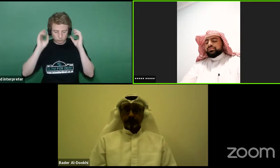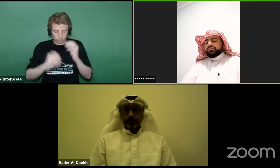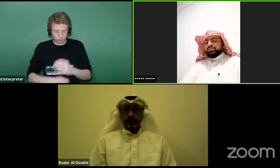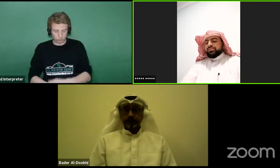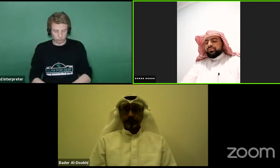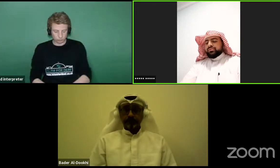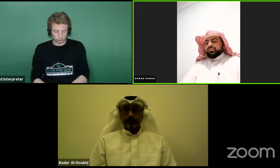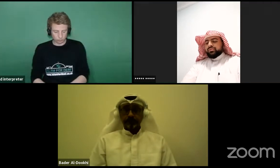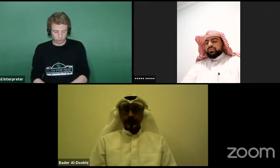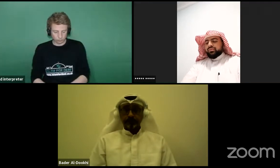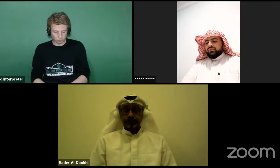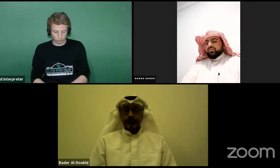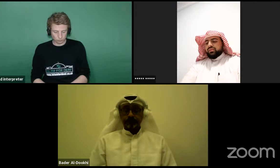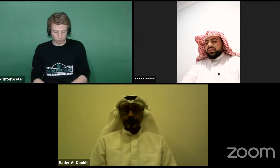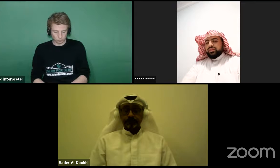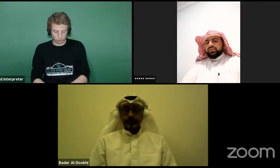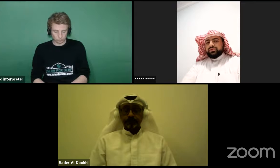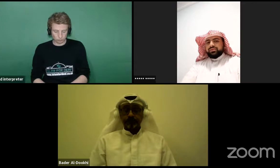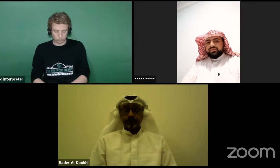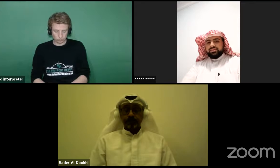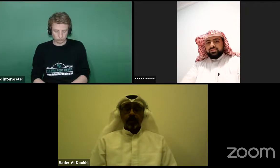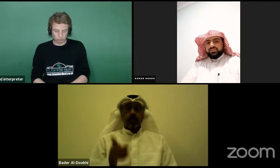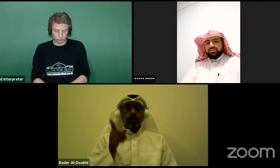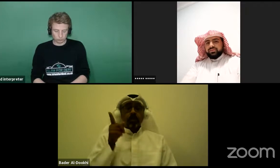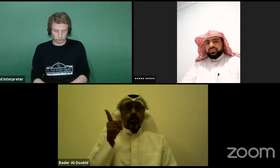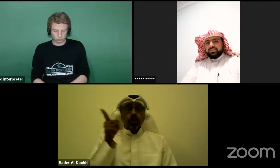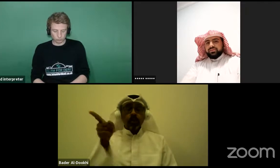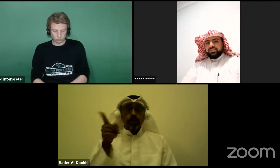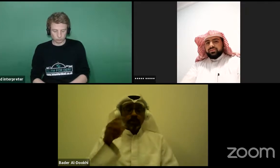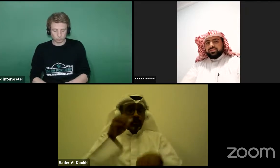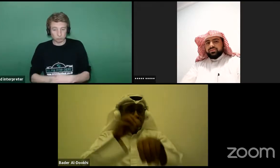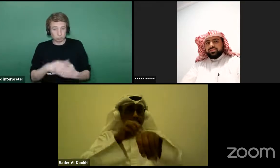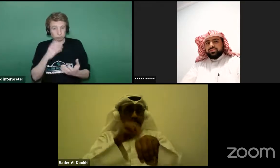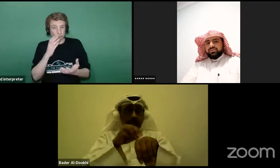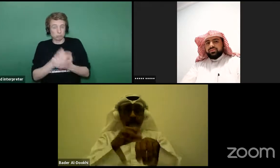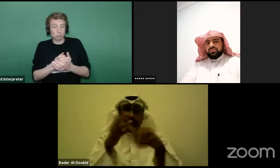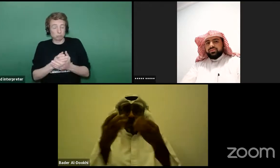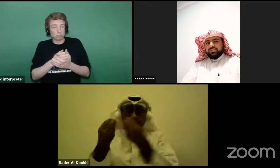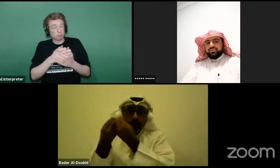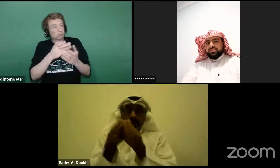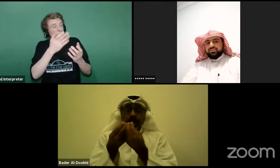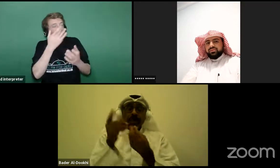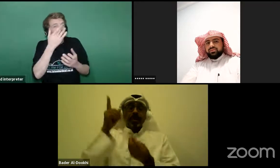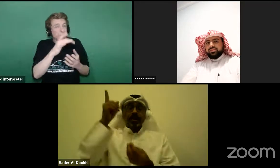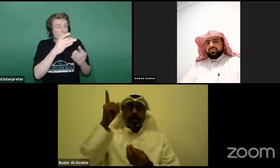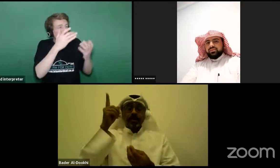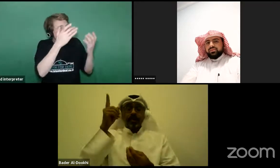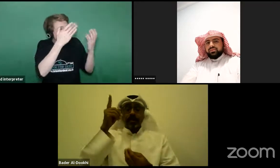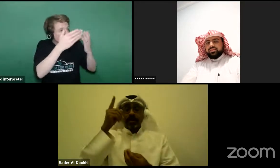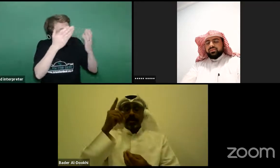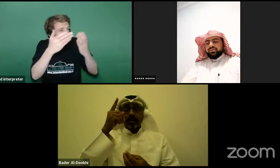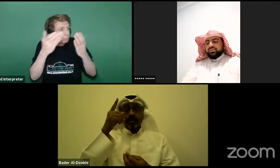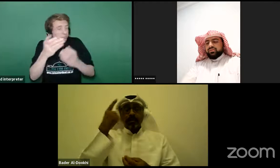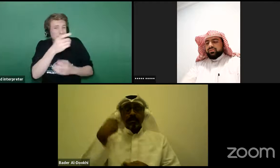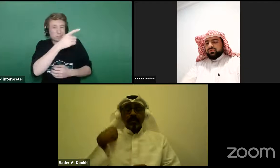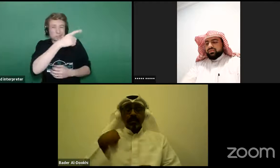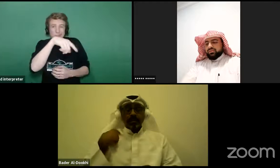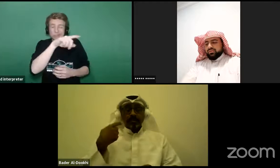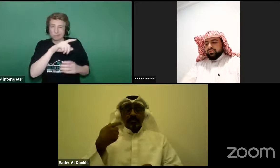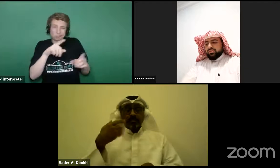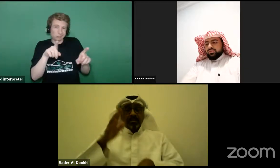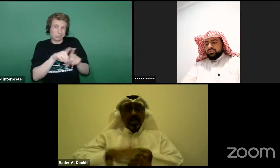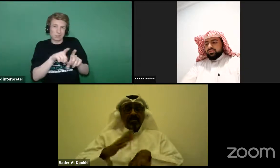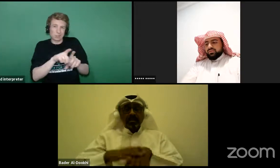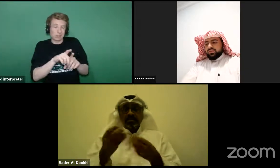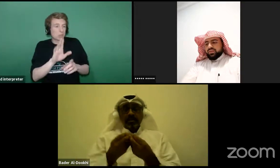صادقين. Verily, those whom you call upon besides Allah are slaves like you. So call upon them and